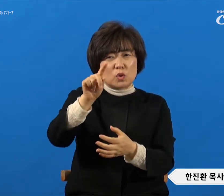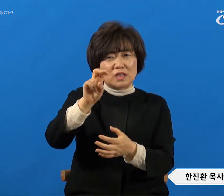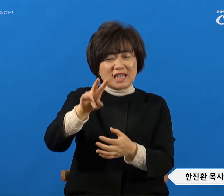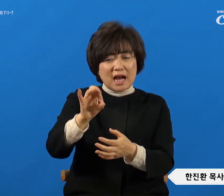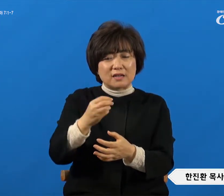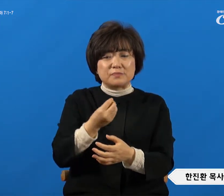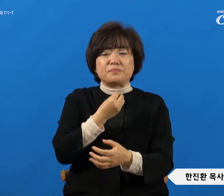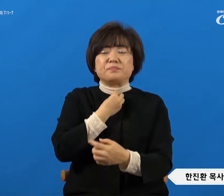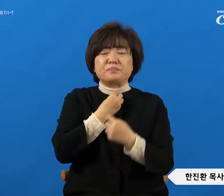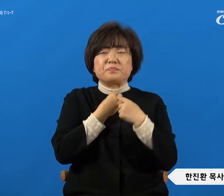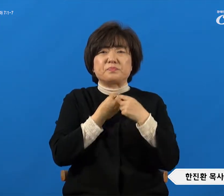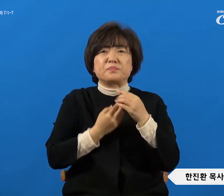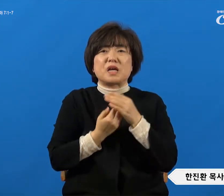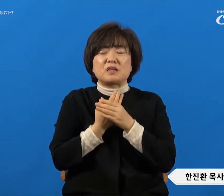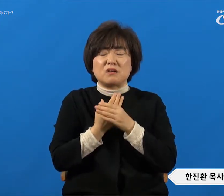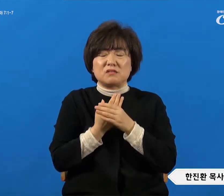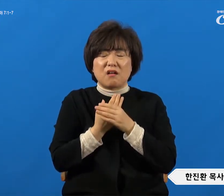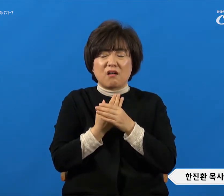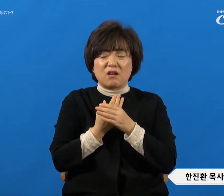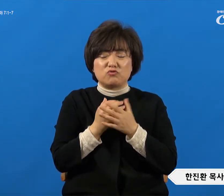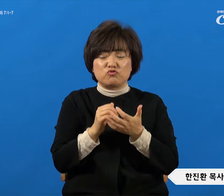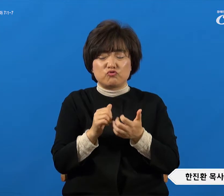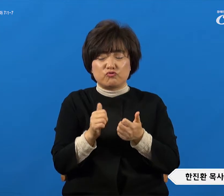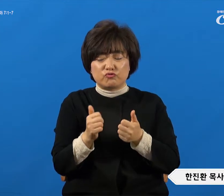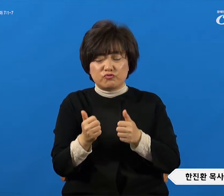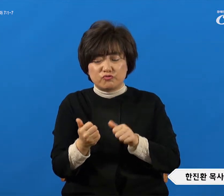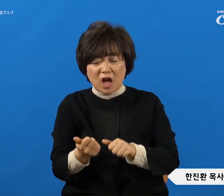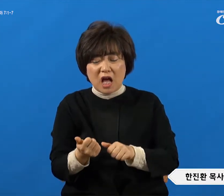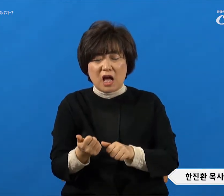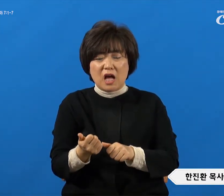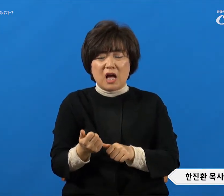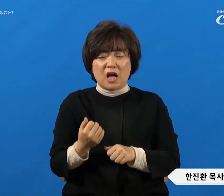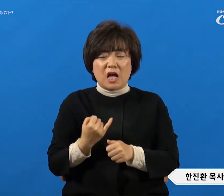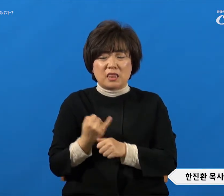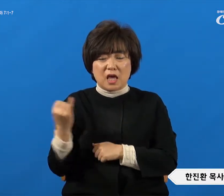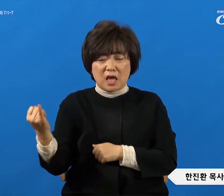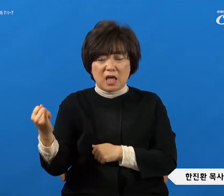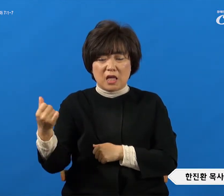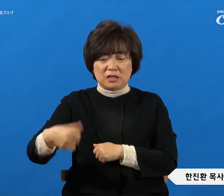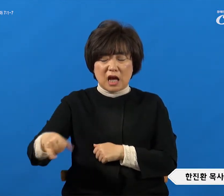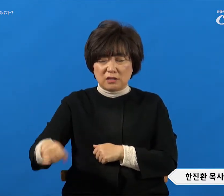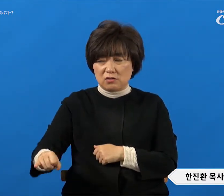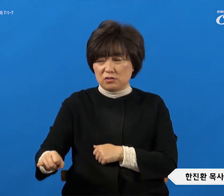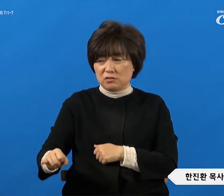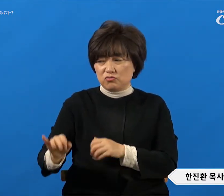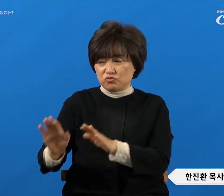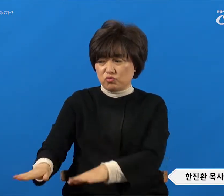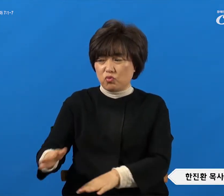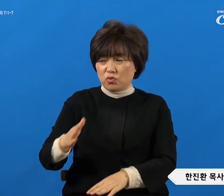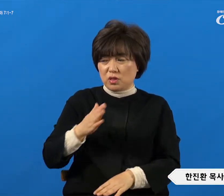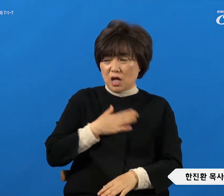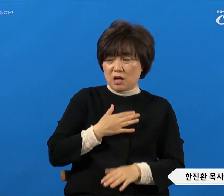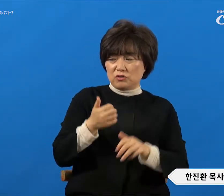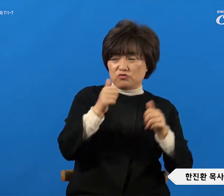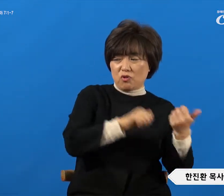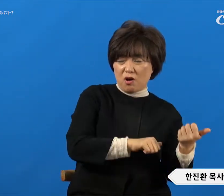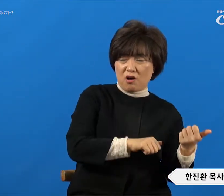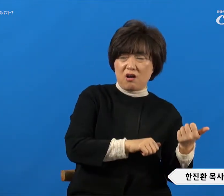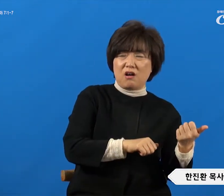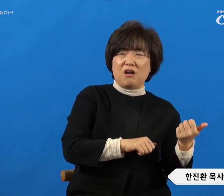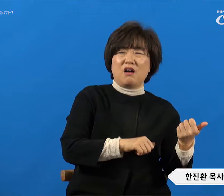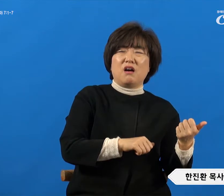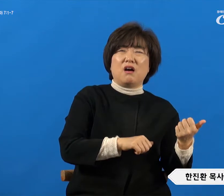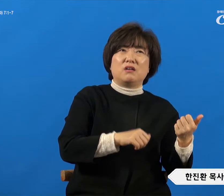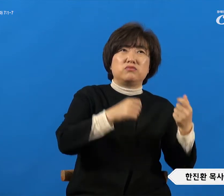병든 아내와 어린 자녀들을 두고 내가 가야 한다 생각을 하니까 하염없이 눈물만 나옵니다.